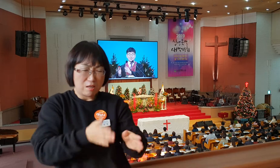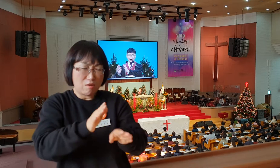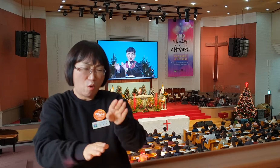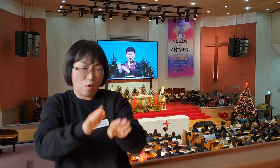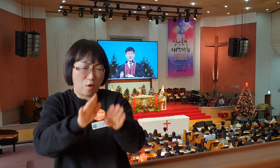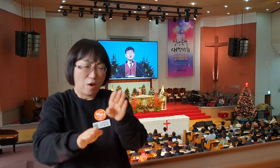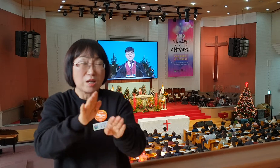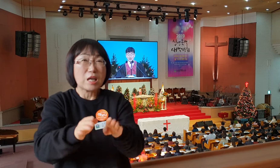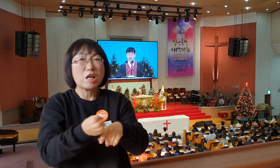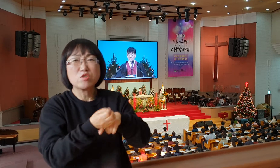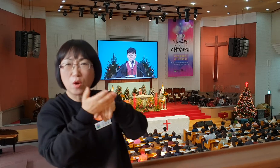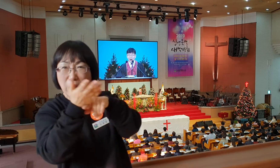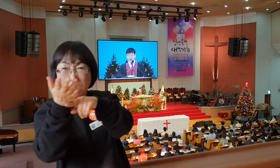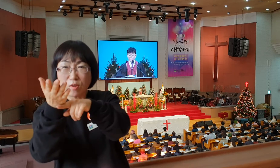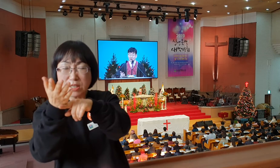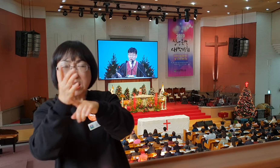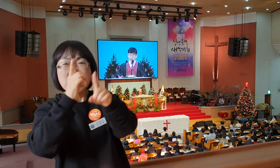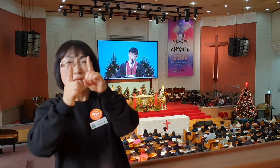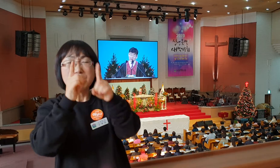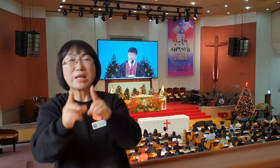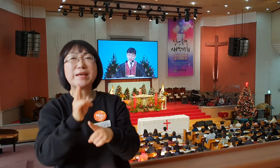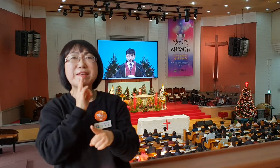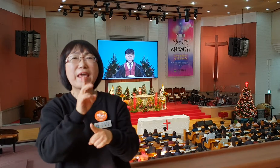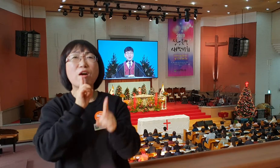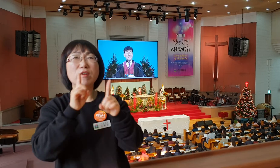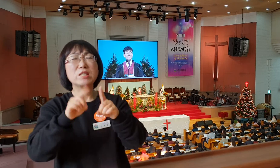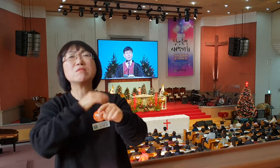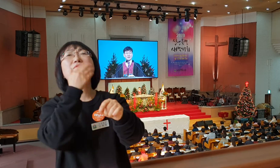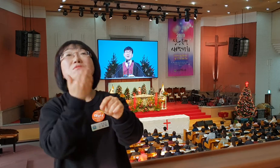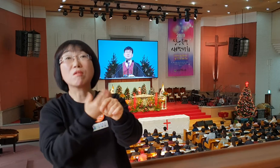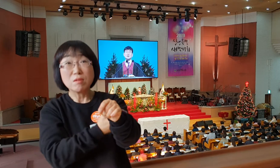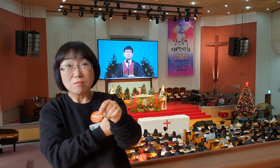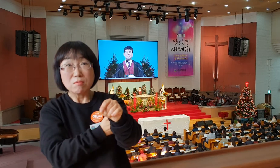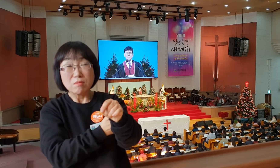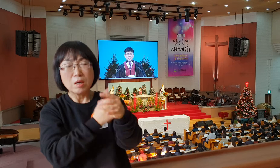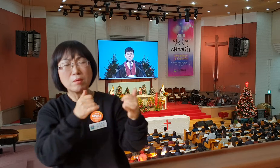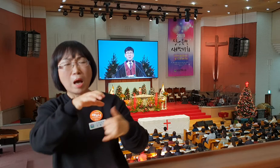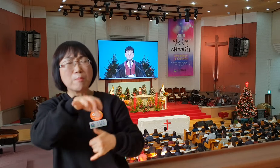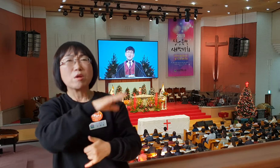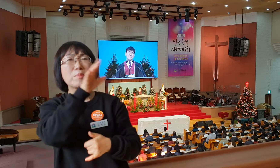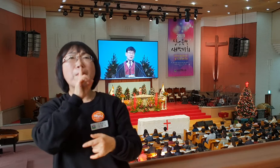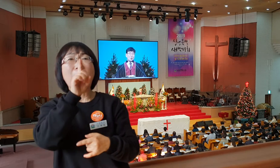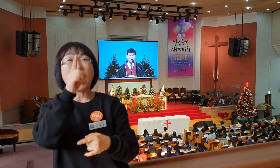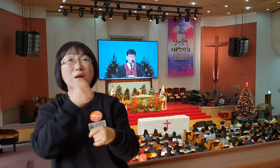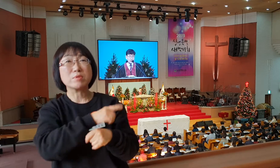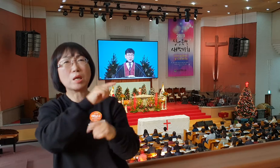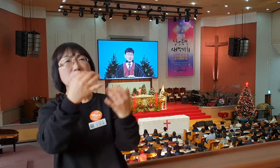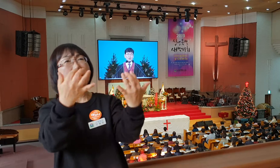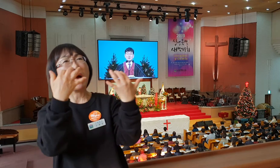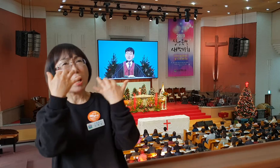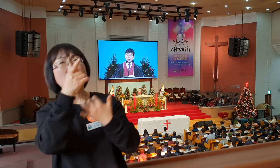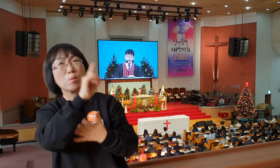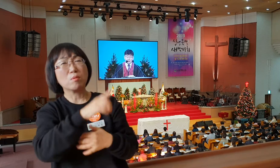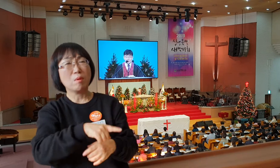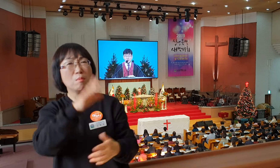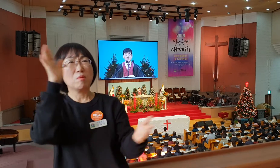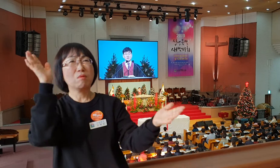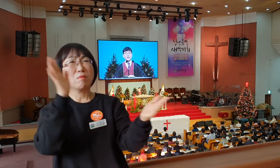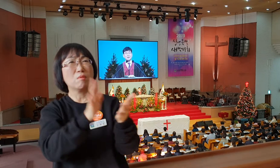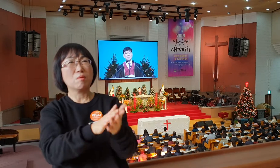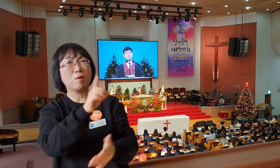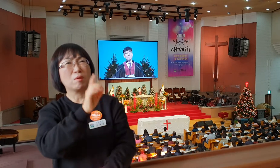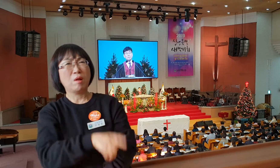이 말들을 전하는 겁니다 이 말 예언이 이게 능력입니다 사람들이 그런 말 하면 사람들이 뭐라고 그러실 것 같아요 혈을